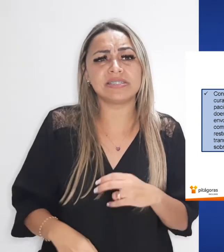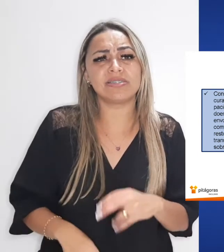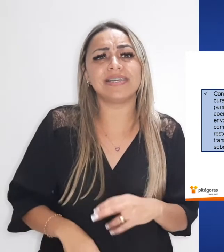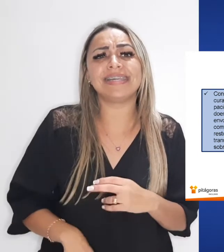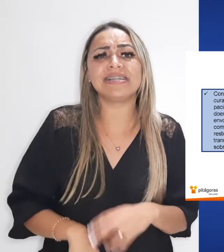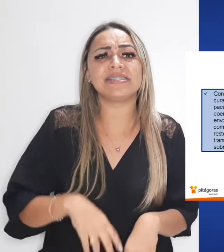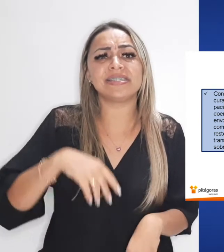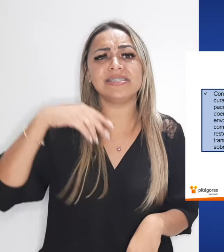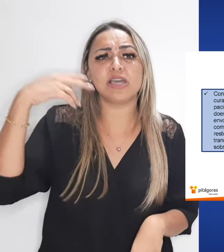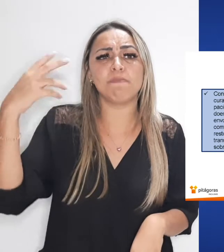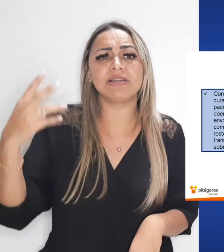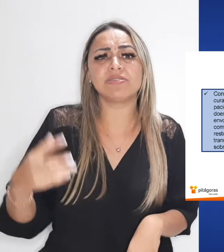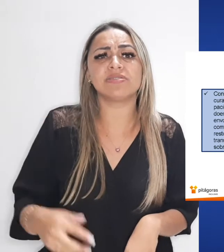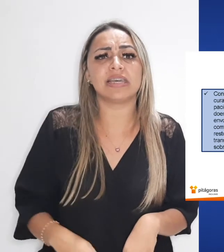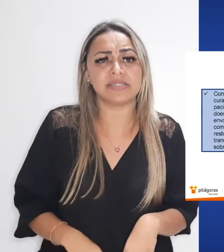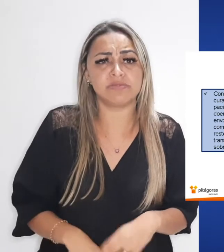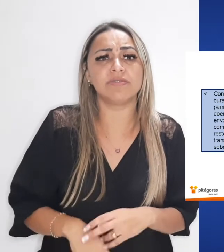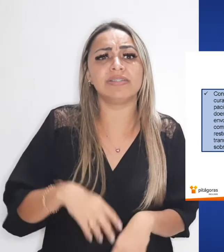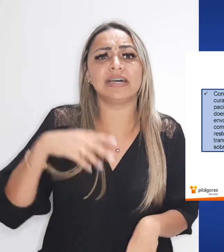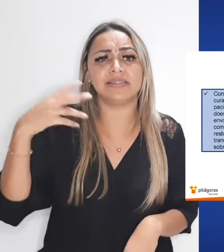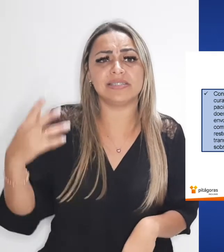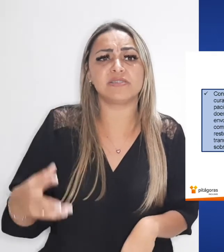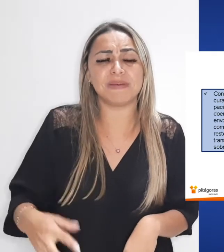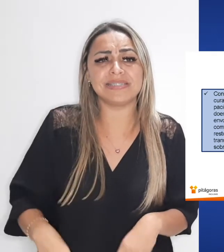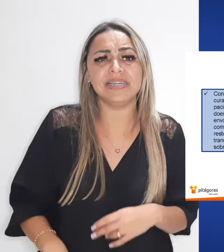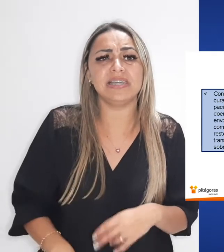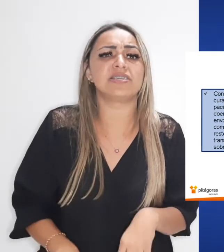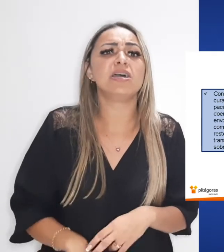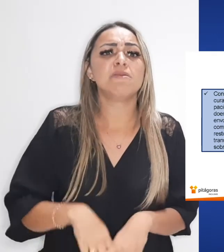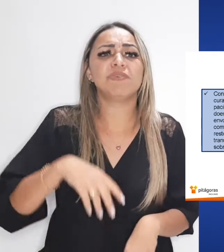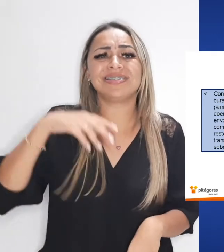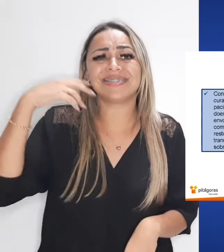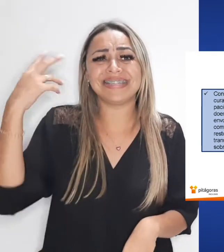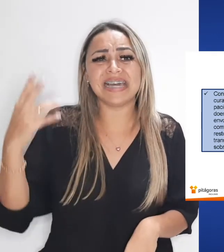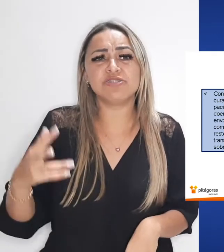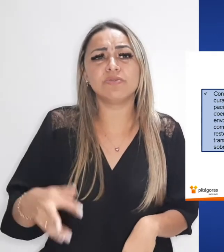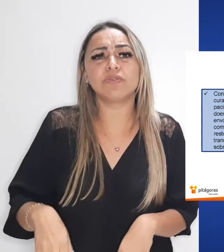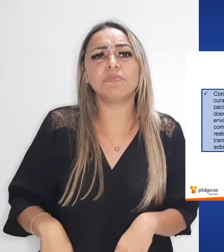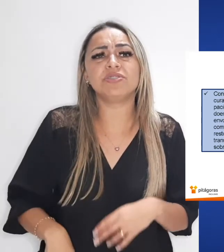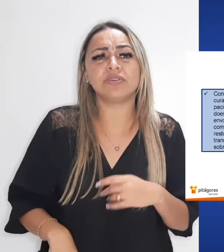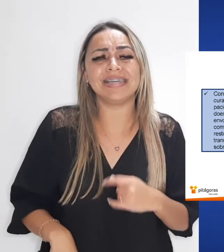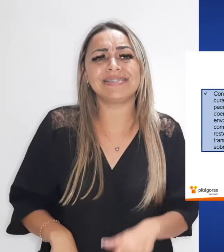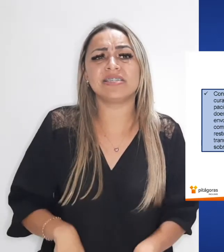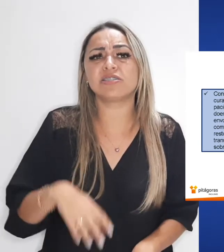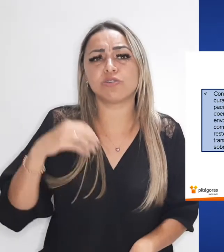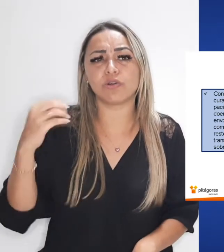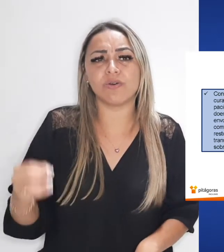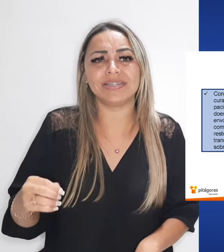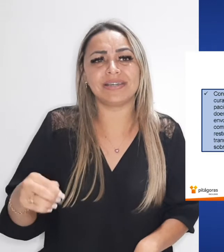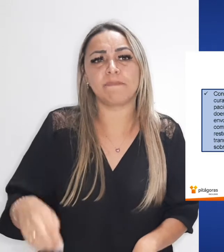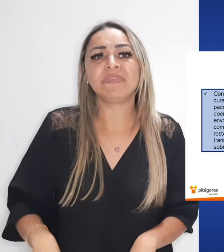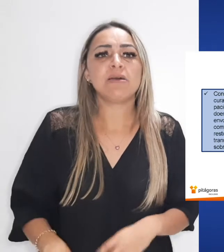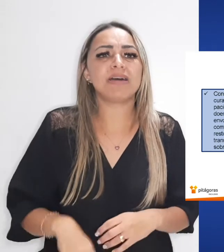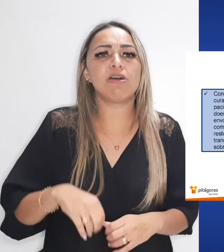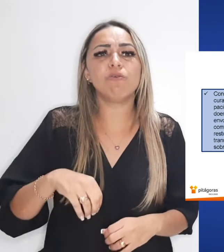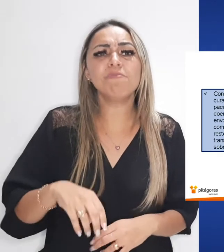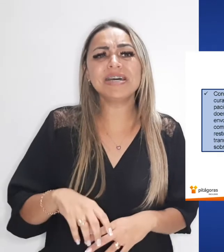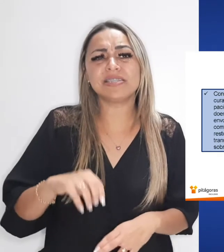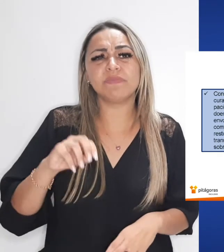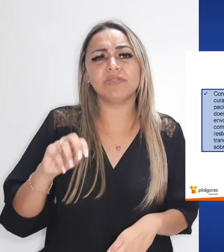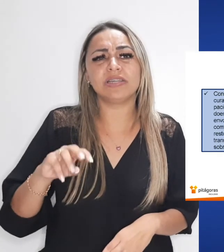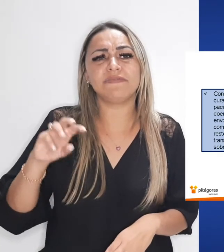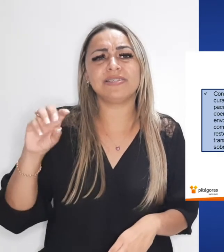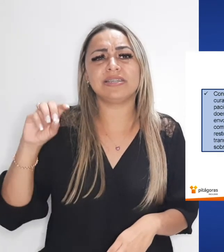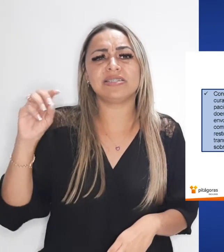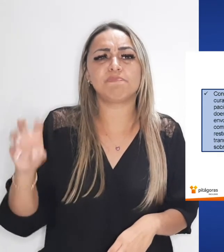e toda a sociedade é essencial para o sucesso do cuidado desses pacientes, por se tratar de um grupo de doenças crônicas. Para